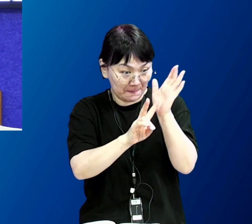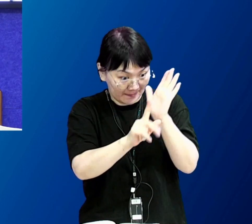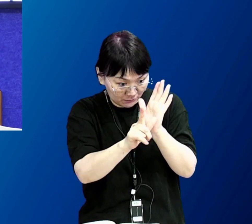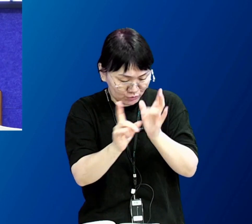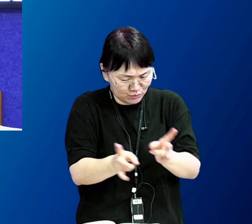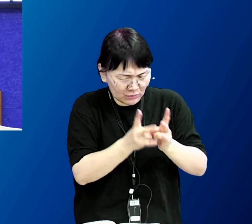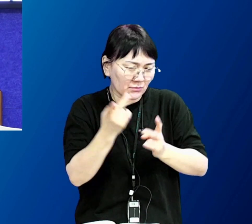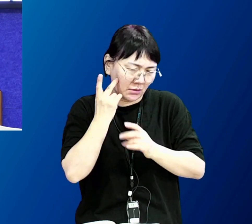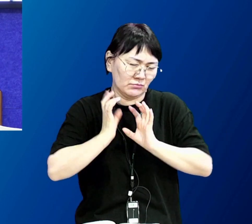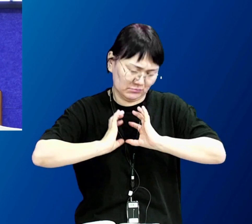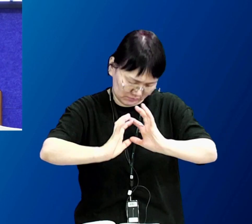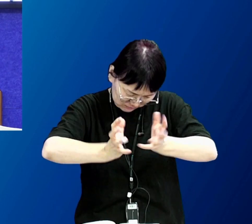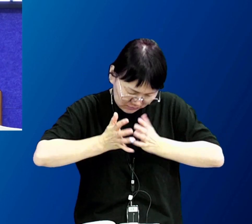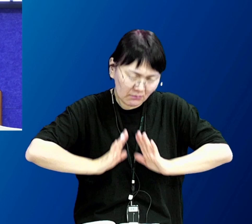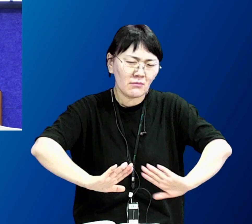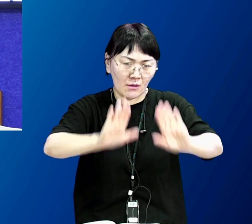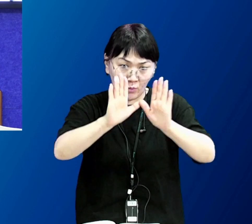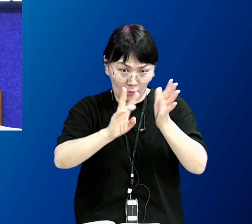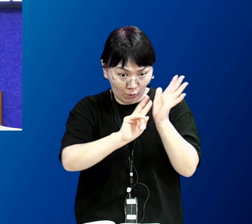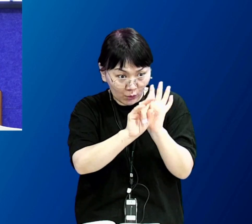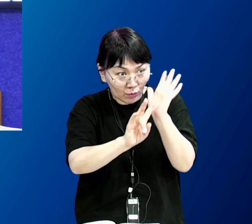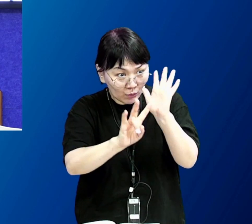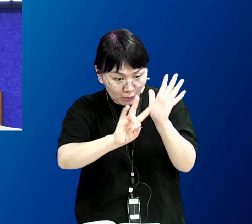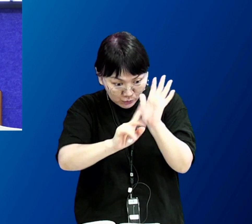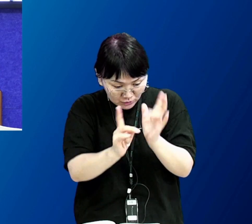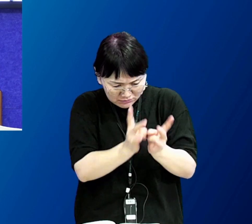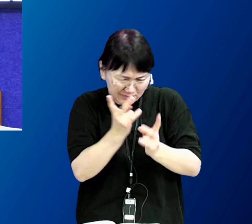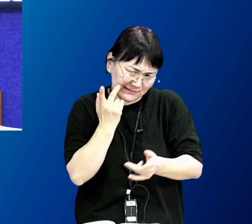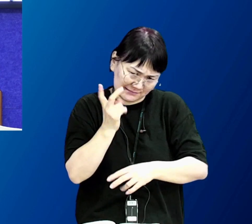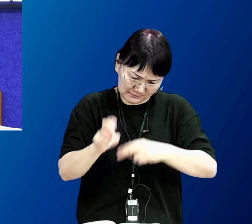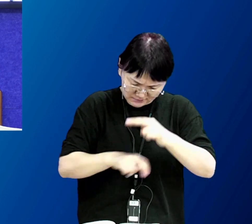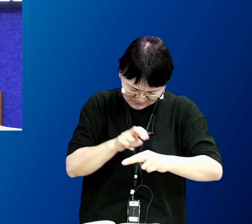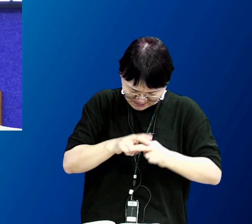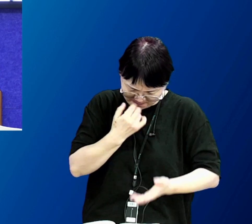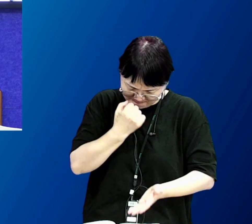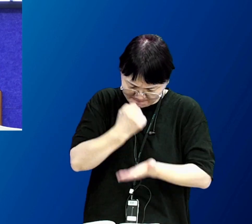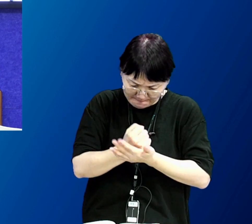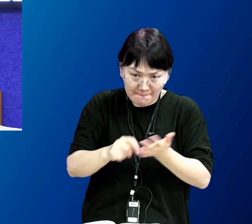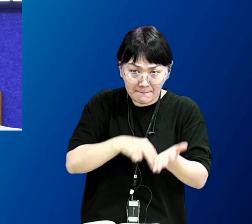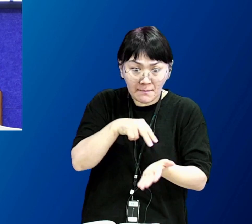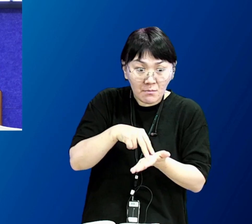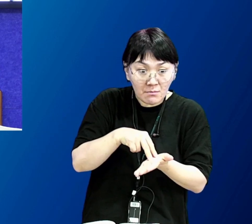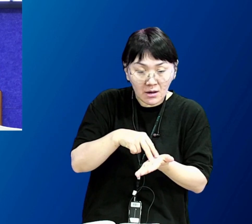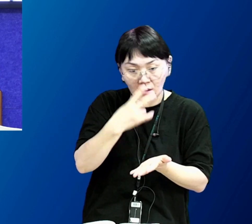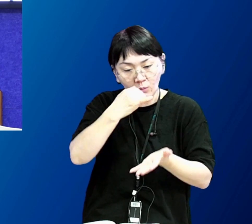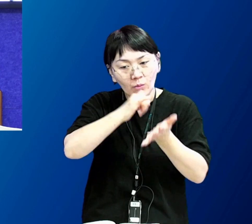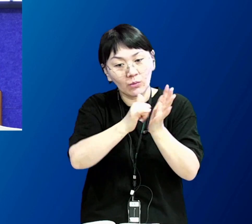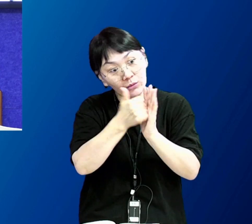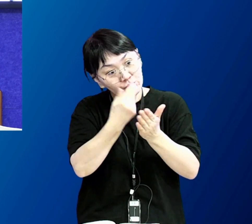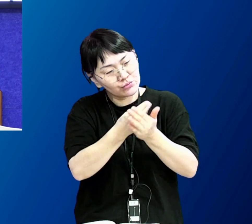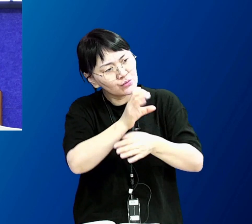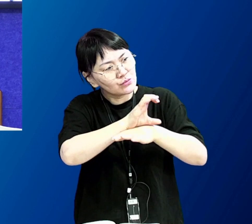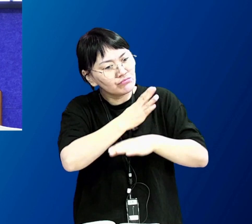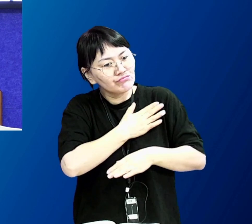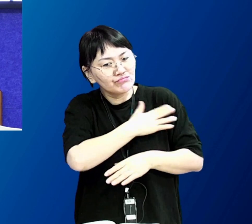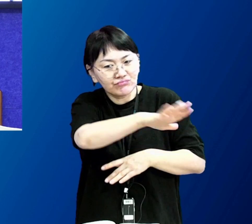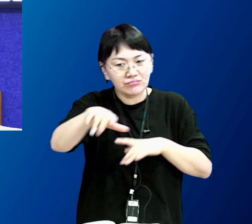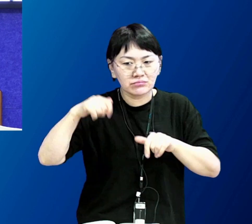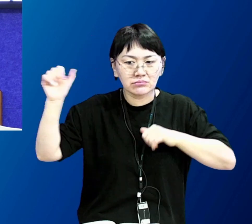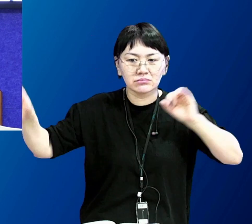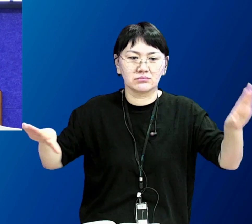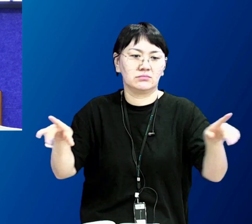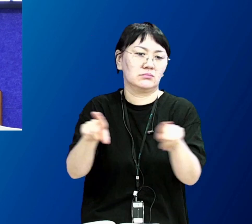ирдэг. Үг нөхөрлөл дотроо баттай байдаг. Тийм биз? Энэ нь юу юм бол чуулганаа хайрлж байгаа